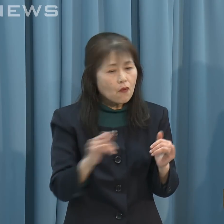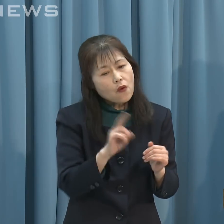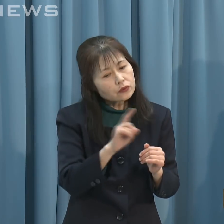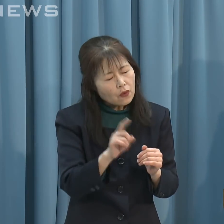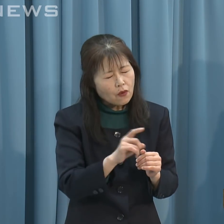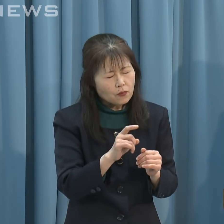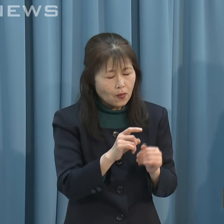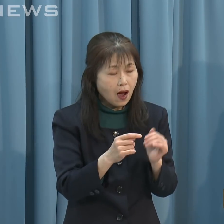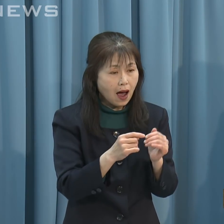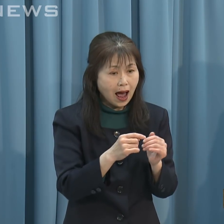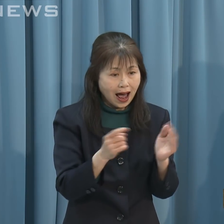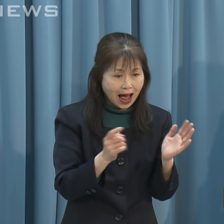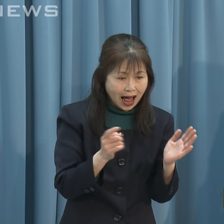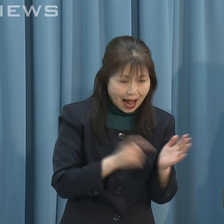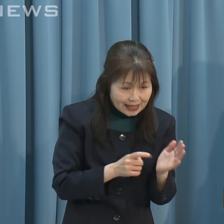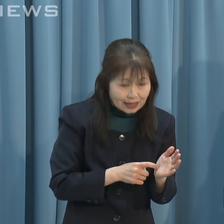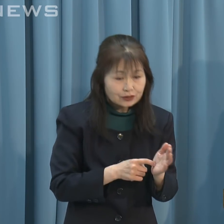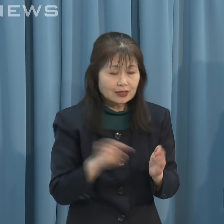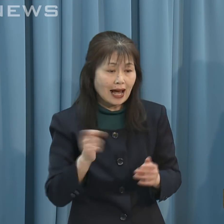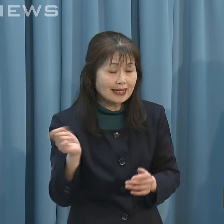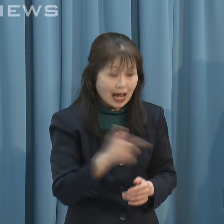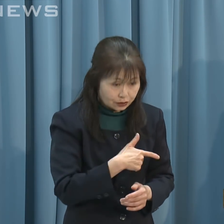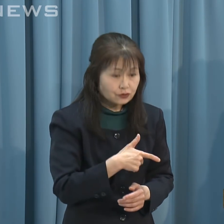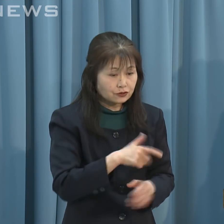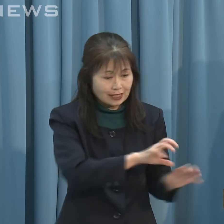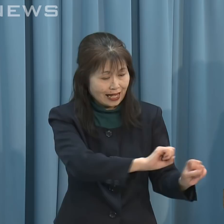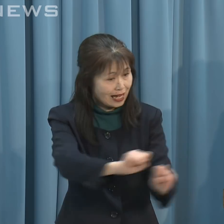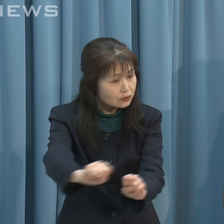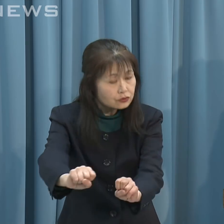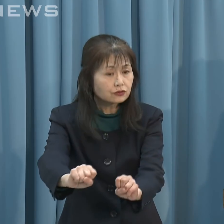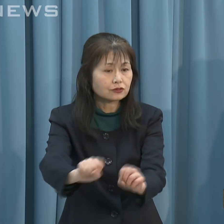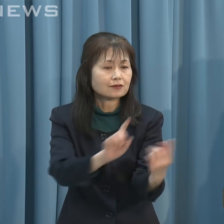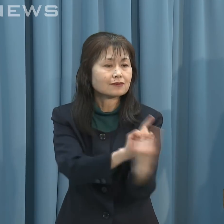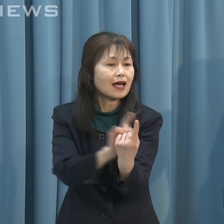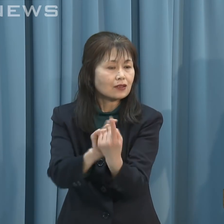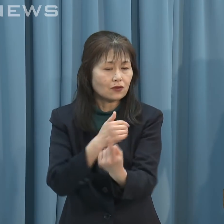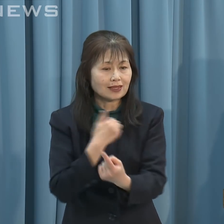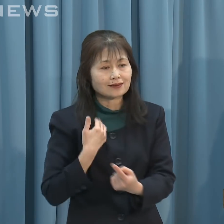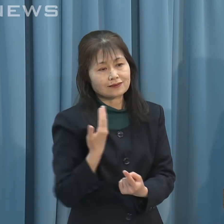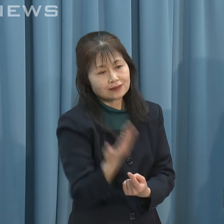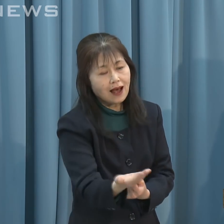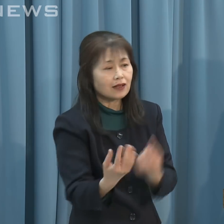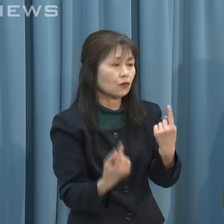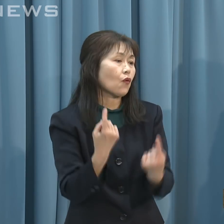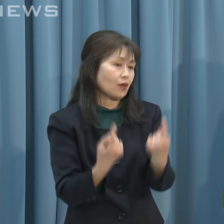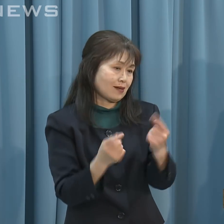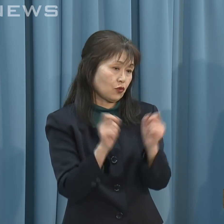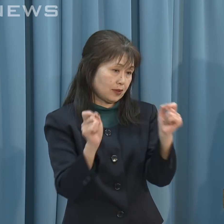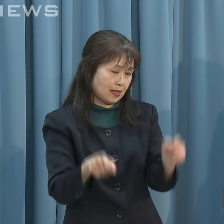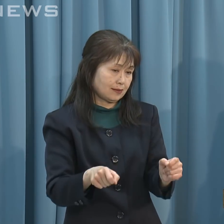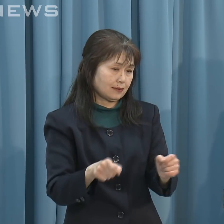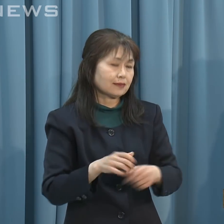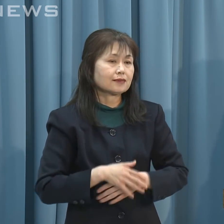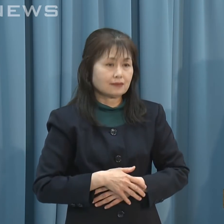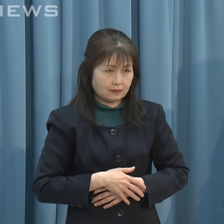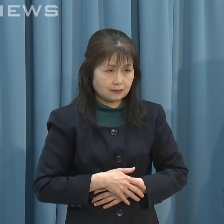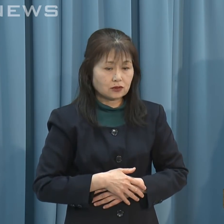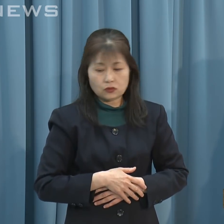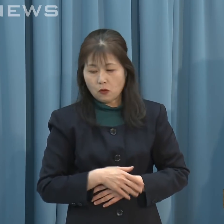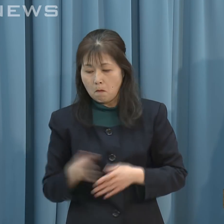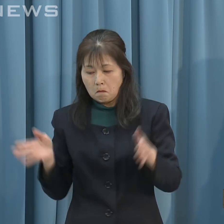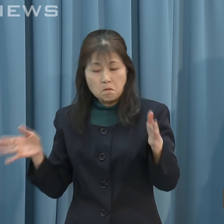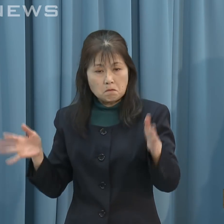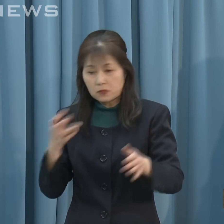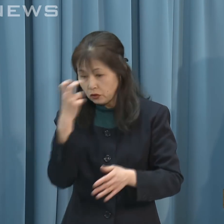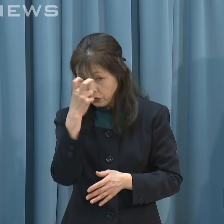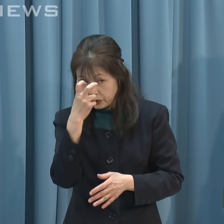めに把握し対応ができるかということになりますので、その調査が大事になると